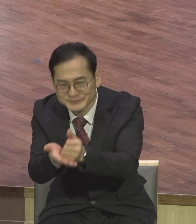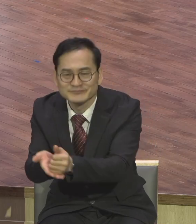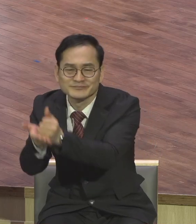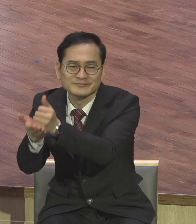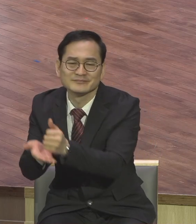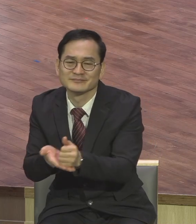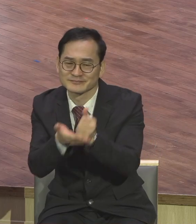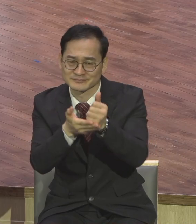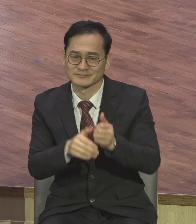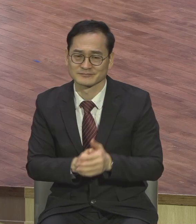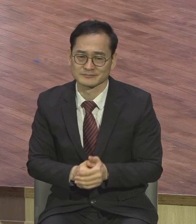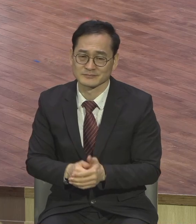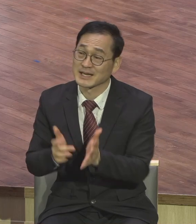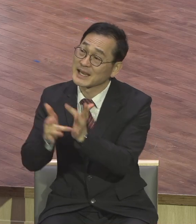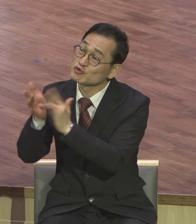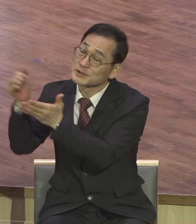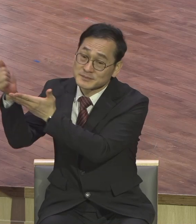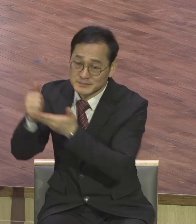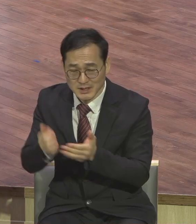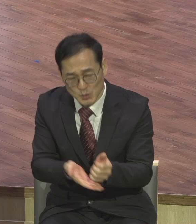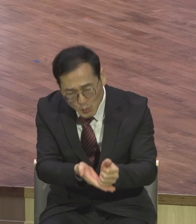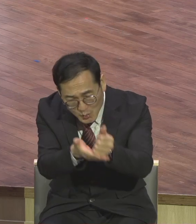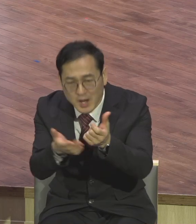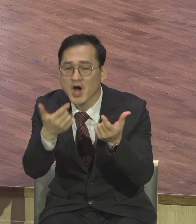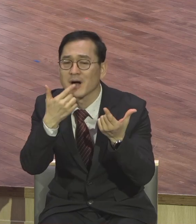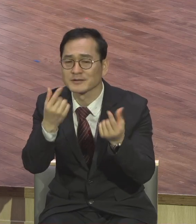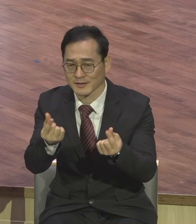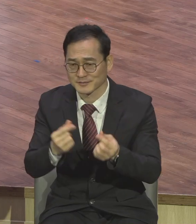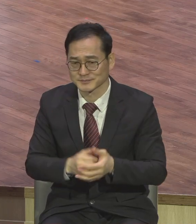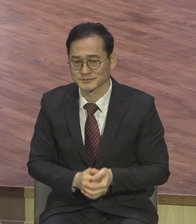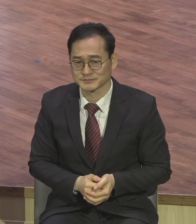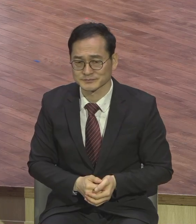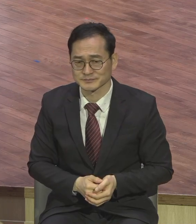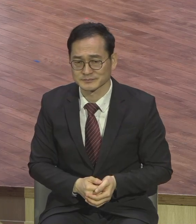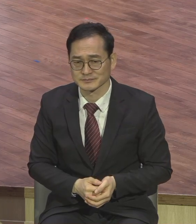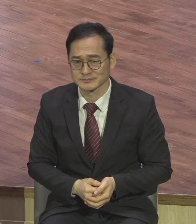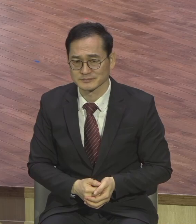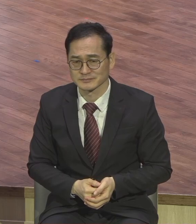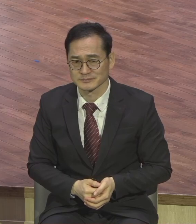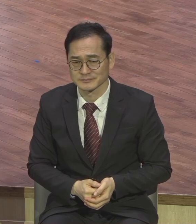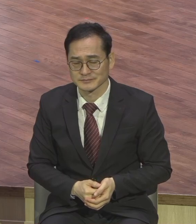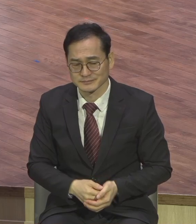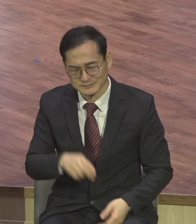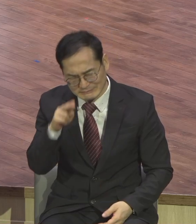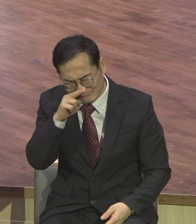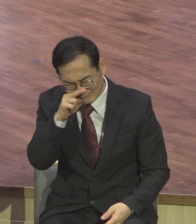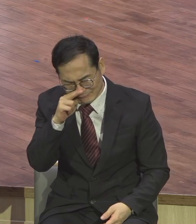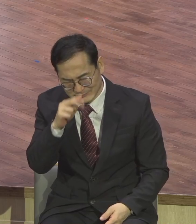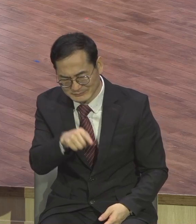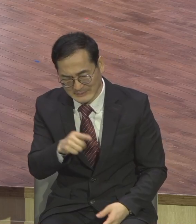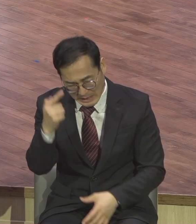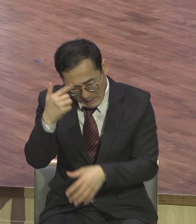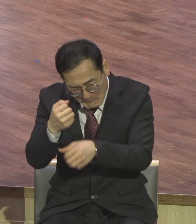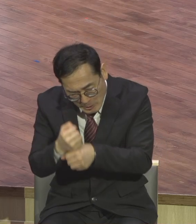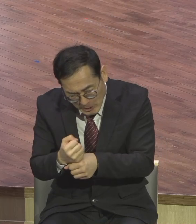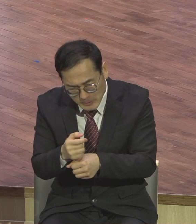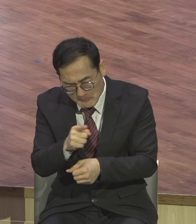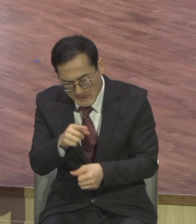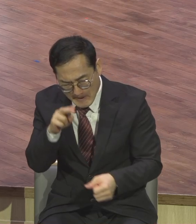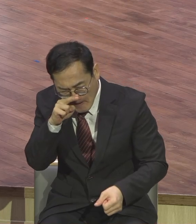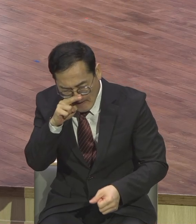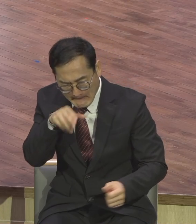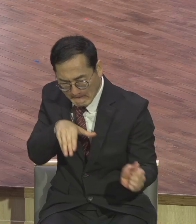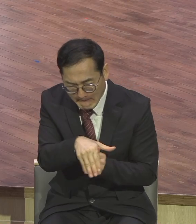이거 과거의 상처, 분노, 질투 다 내려놔야 돼요. 그 내려놔야 하나